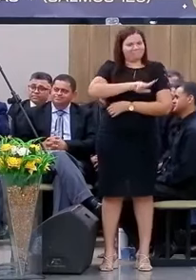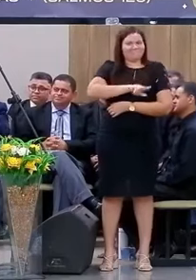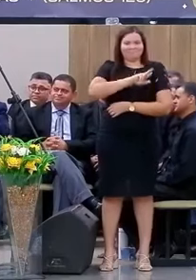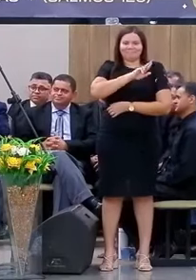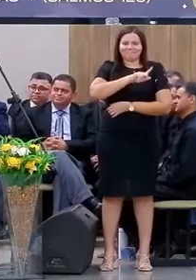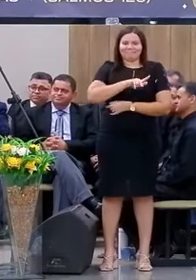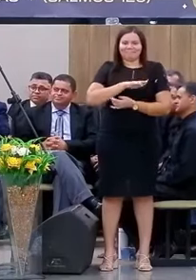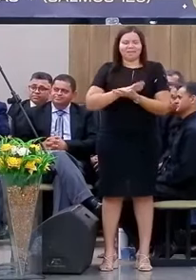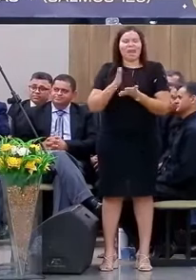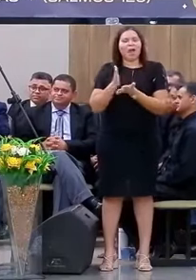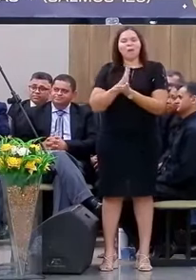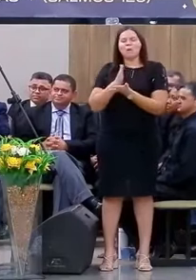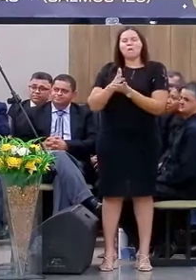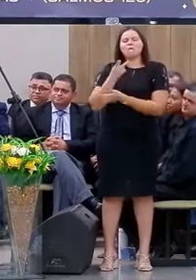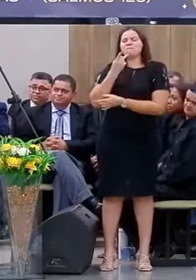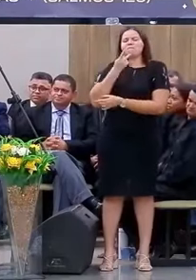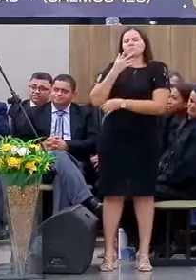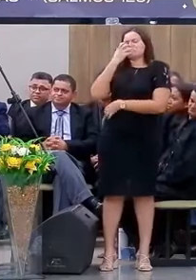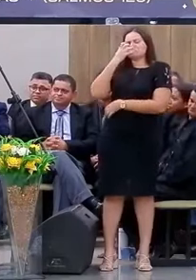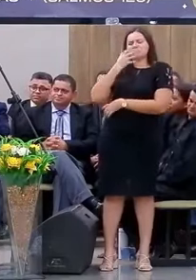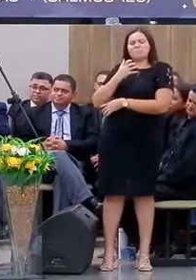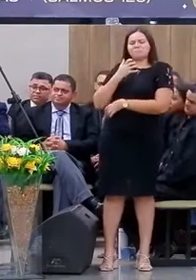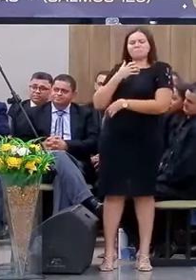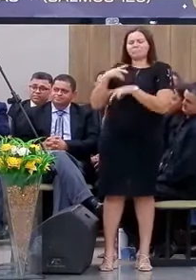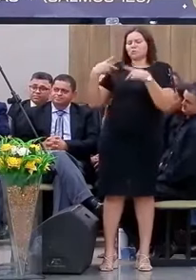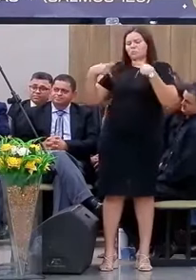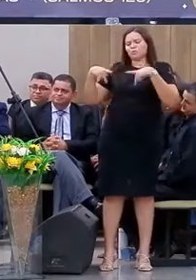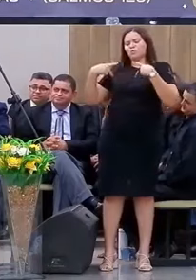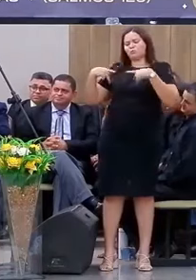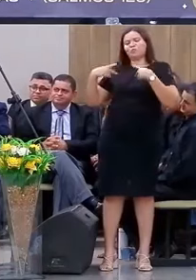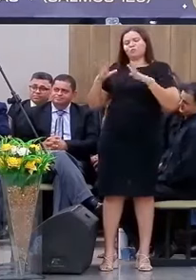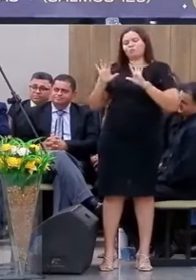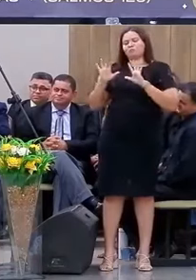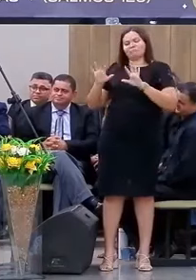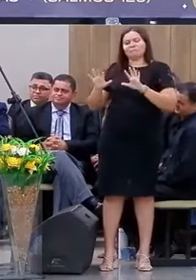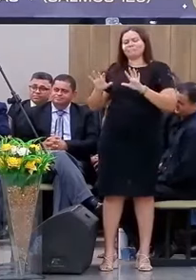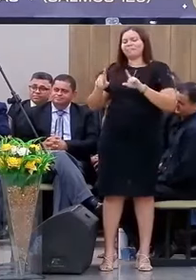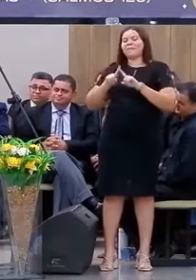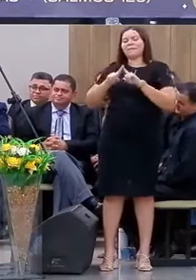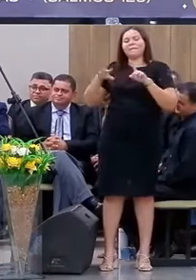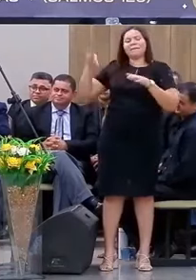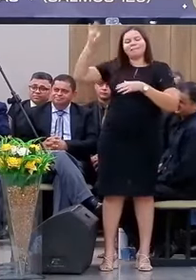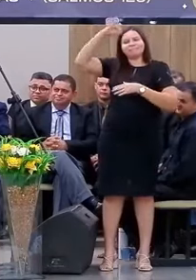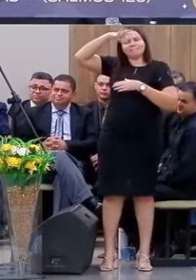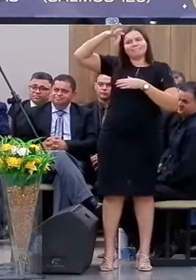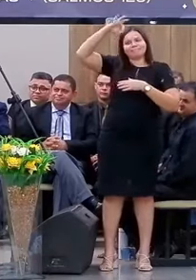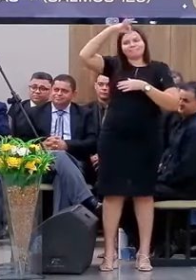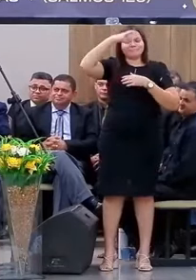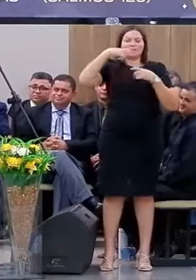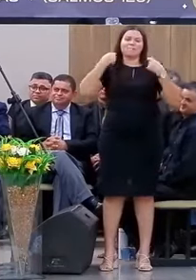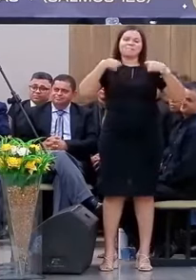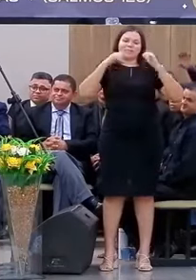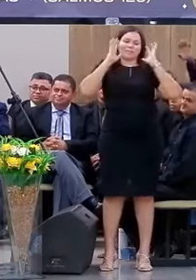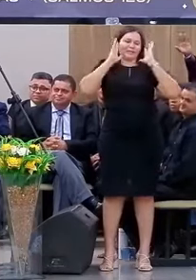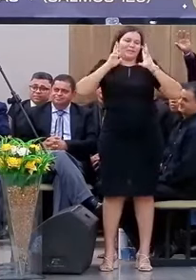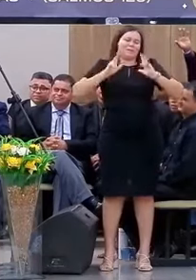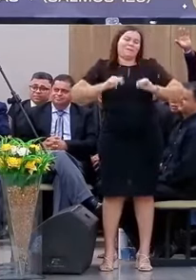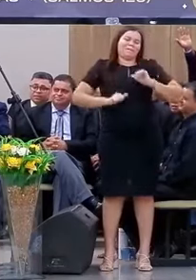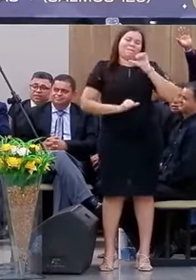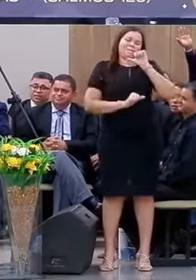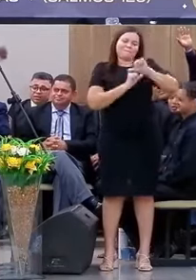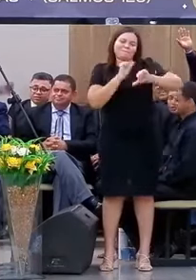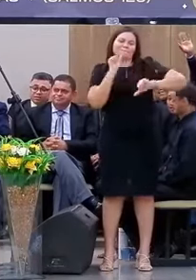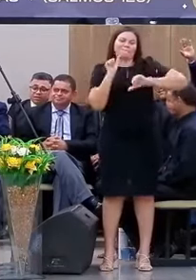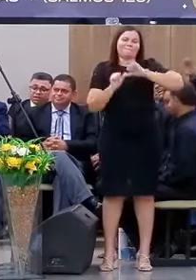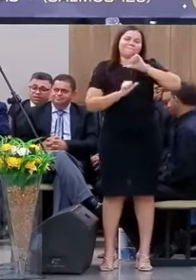feia. Tem irmão que diz, é porque eu sou desse jeito. É porque o fruto do Espírito ainda não entrou em ti, Gálatas 5:22. Porque o